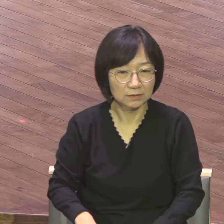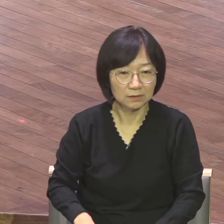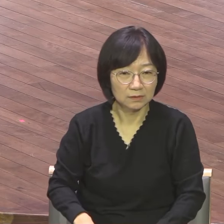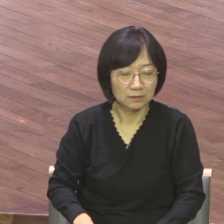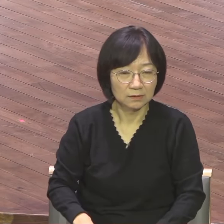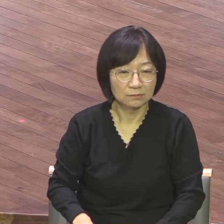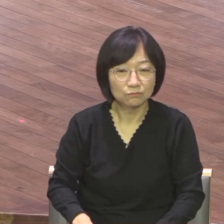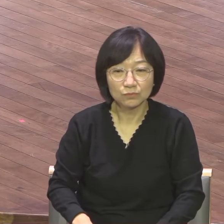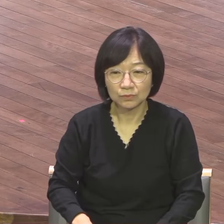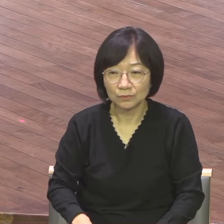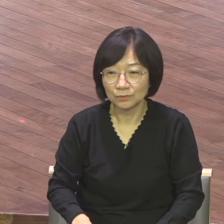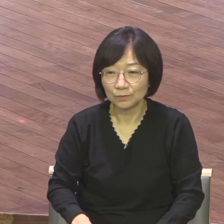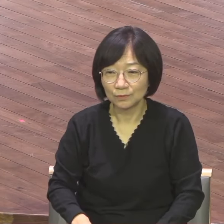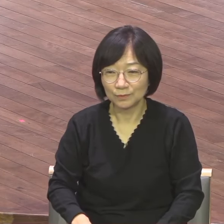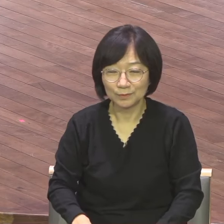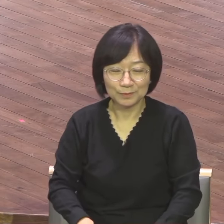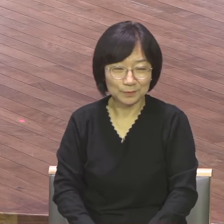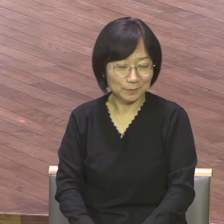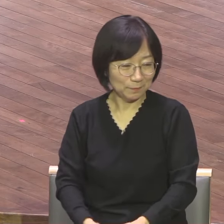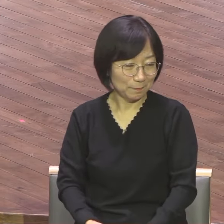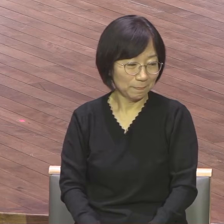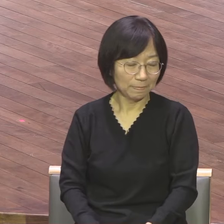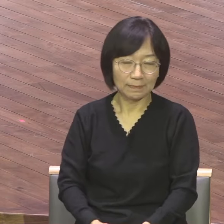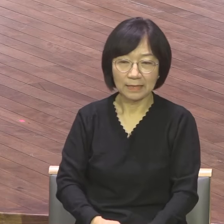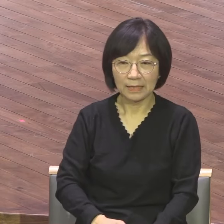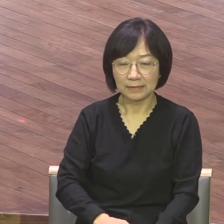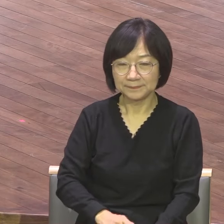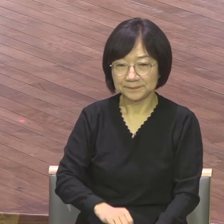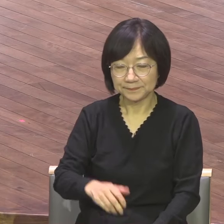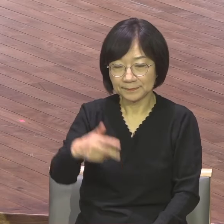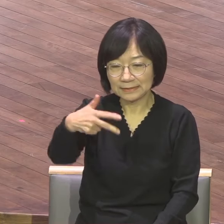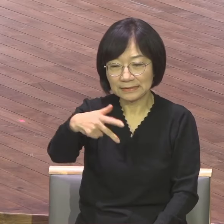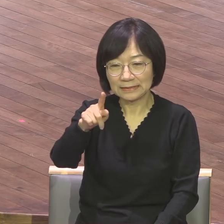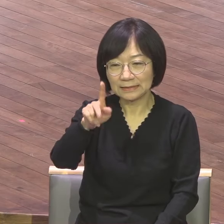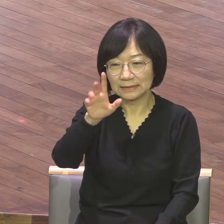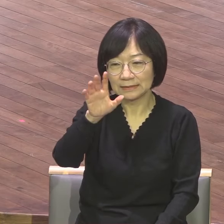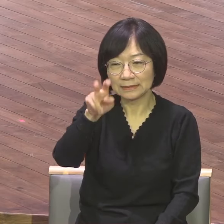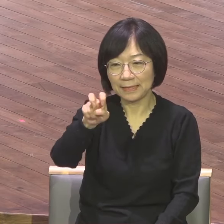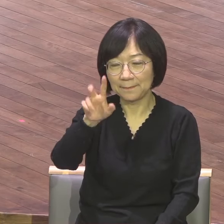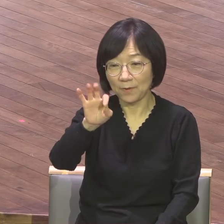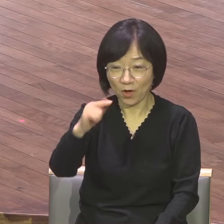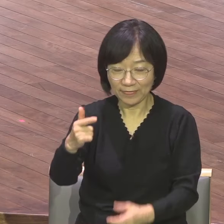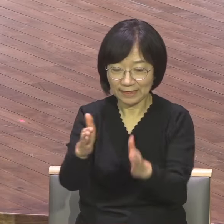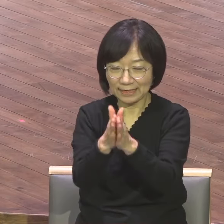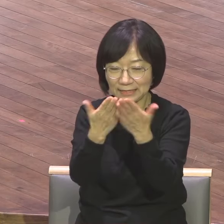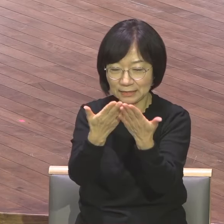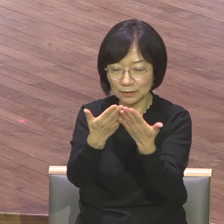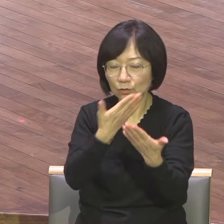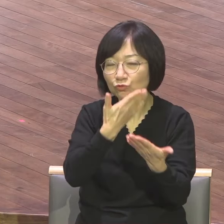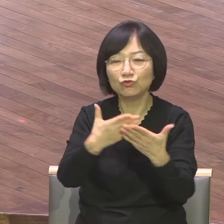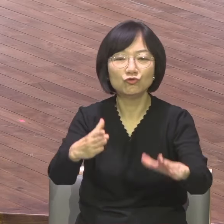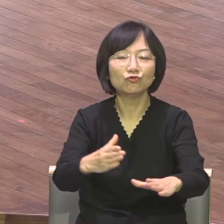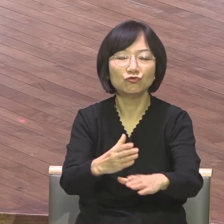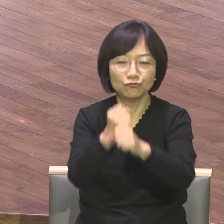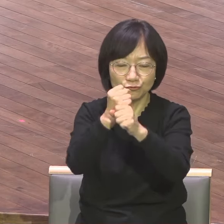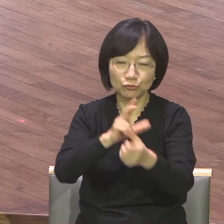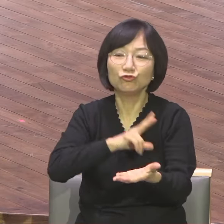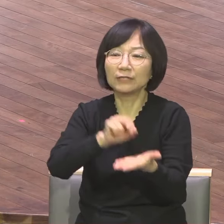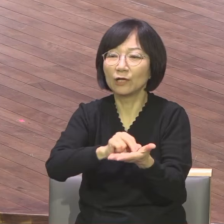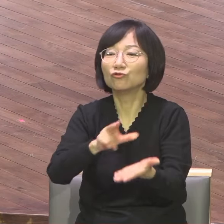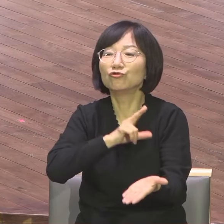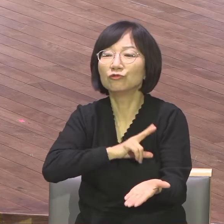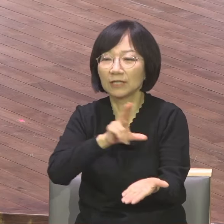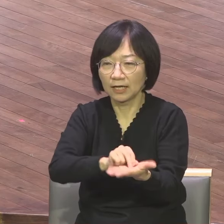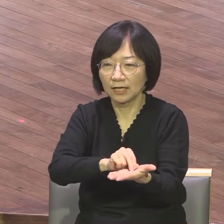말씀은요 잠언의 총주제예요. 이 7절이 말이요 잠언의